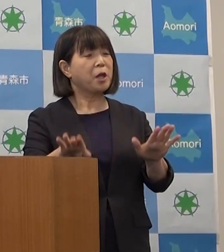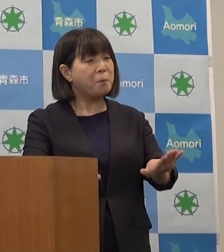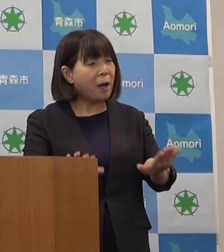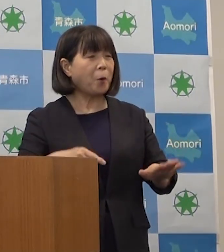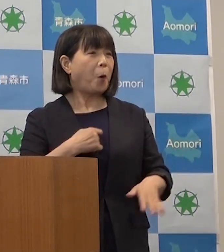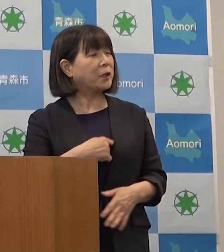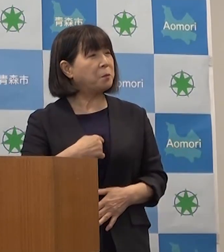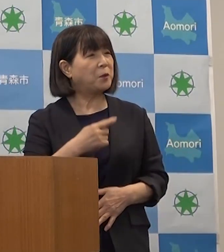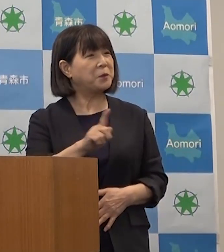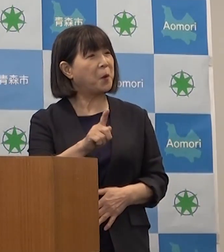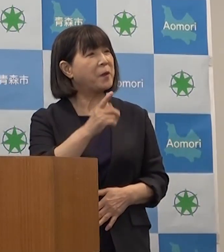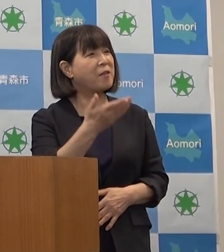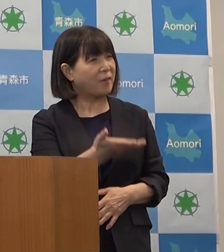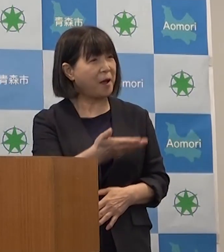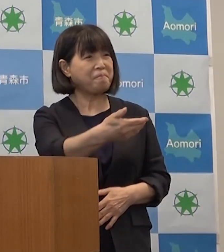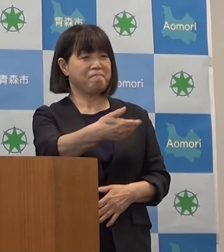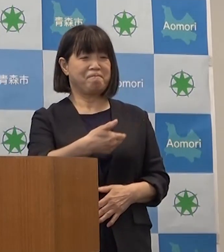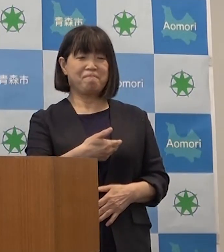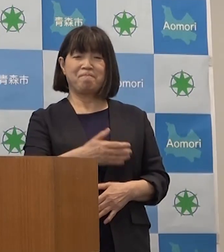せください。 はい、